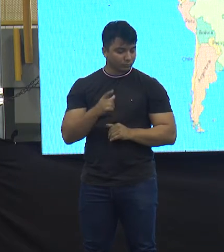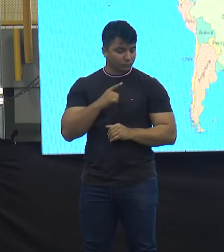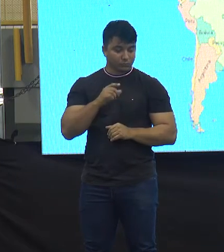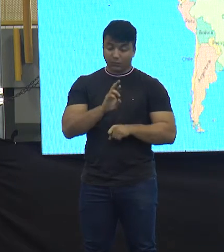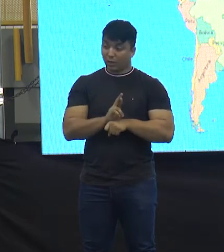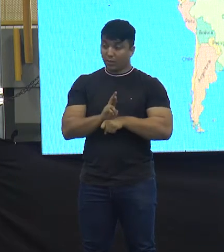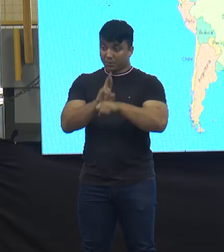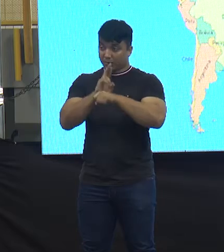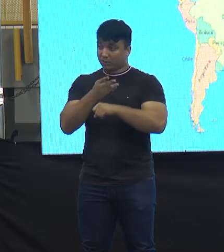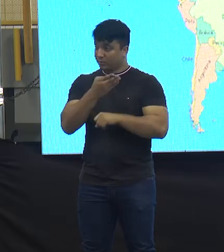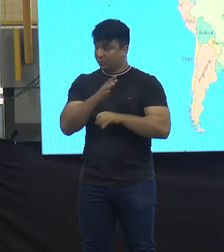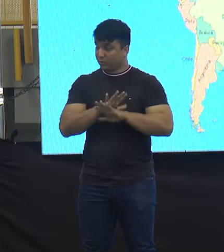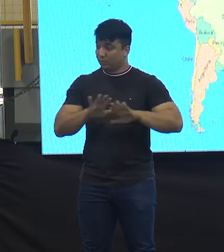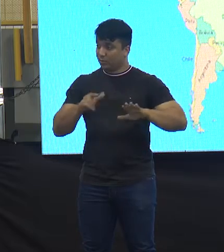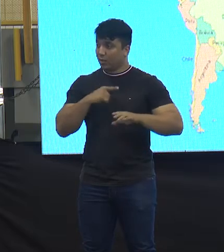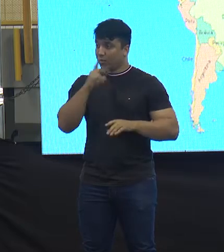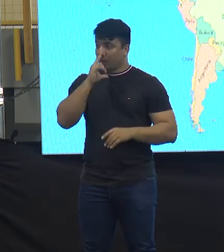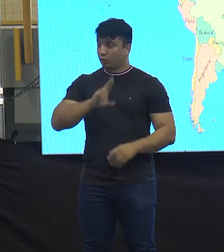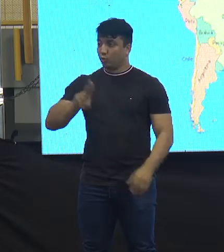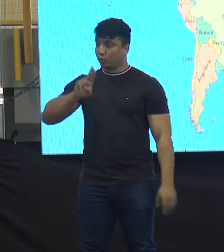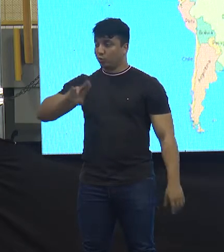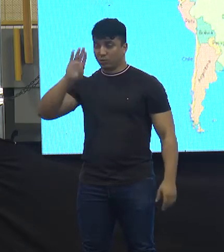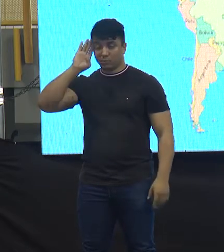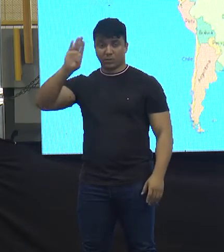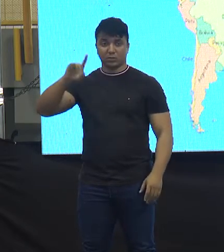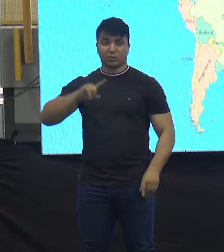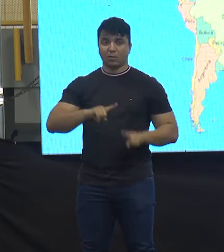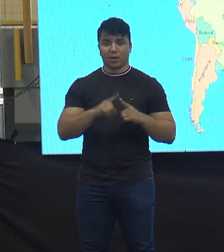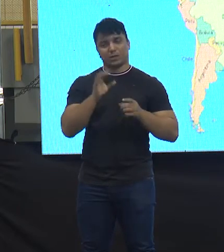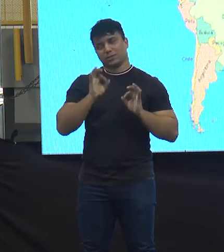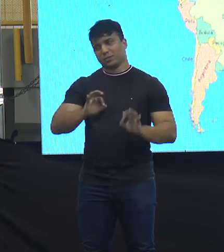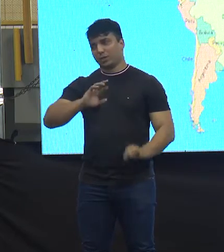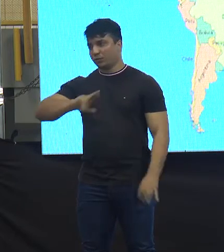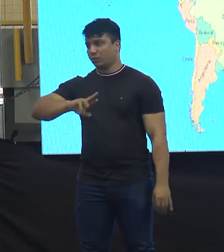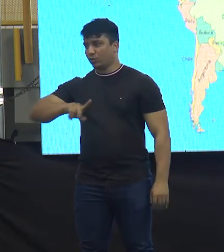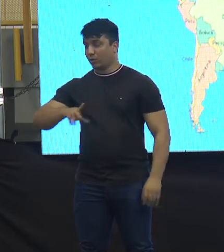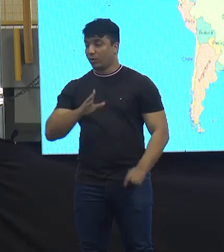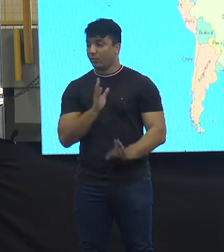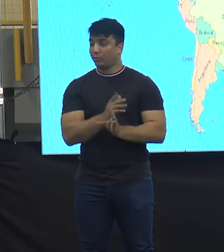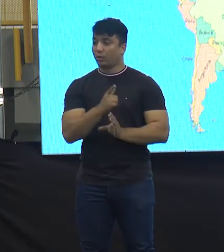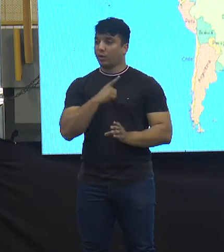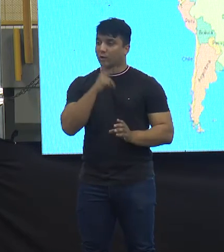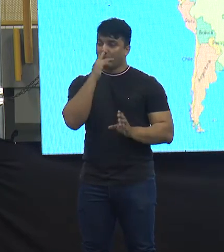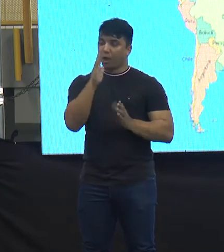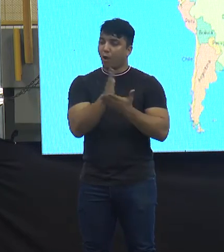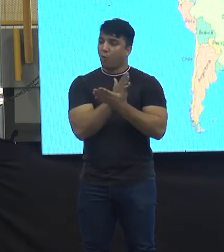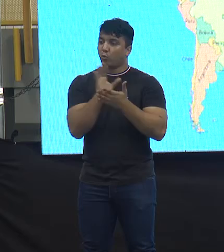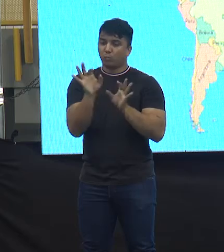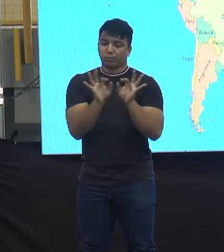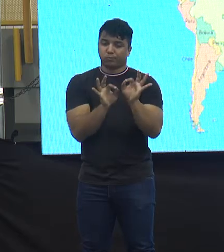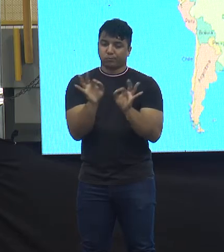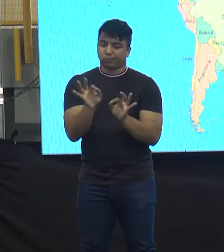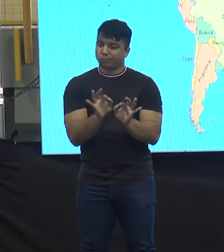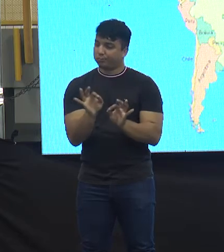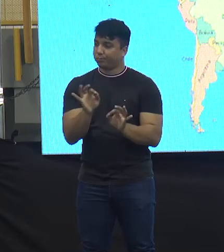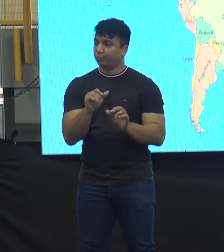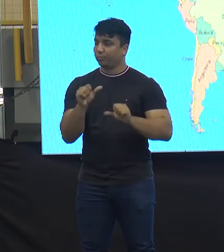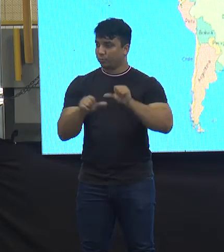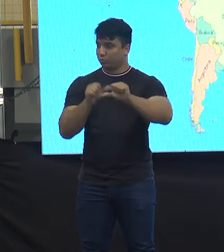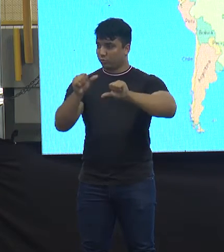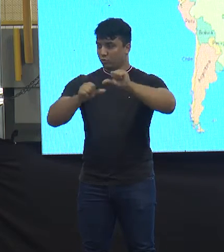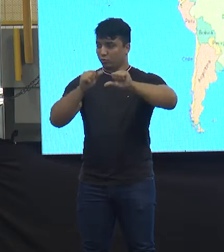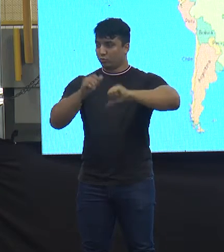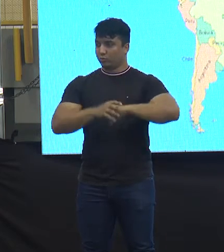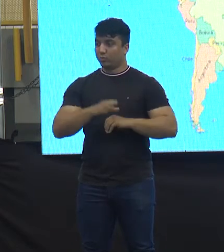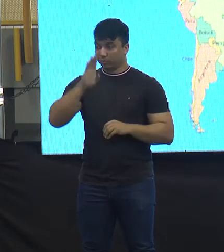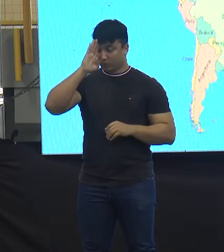representação cartográfica, ela é a mais usada, mas ela não é a mais correta, porque ela distorce o tamanho dos